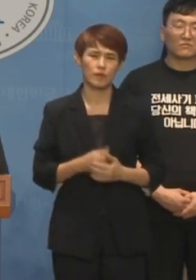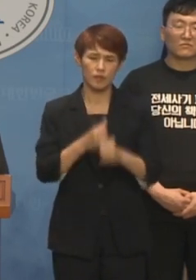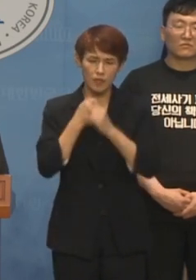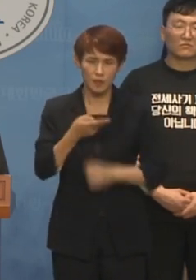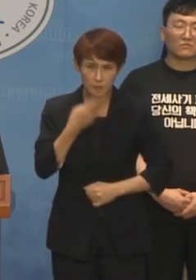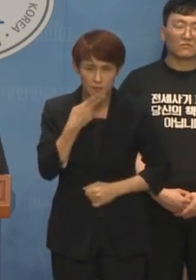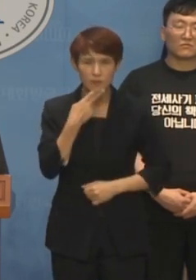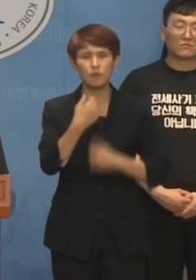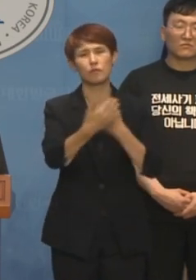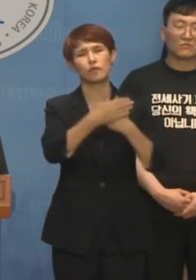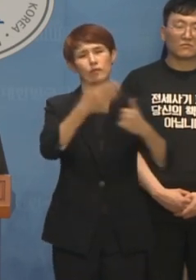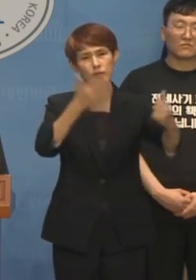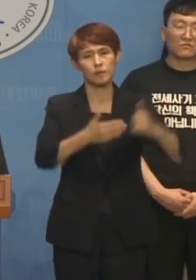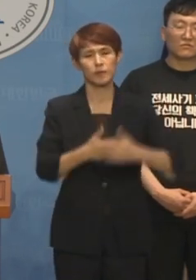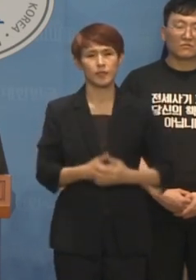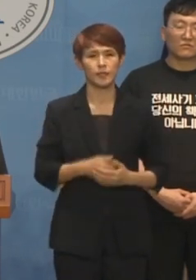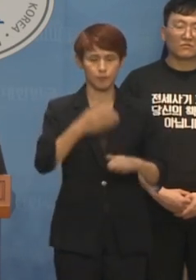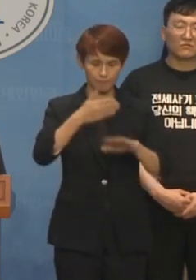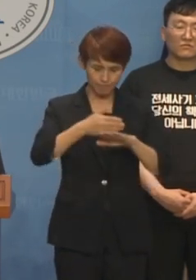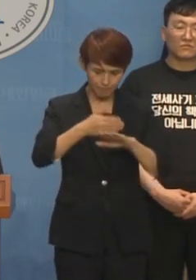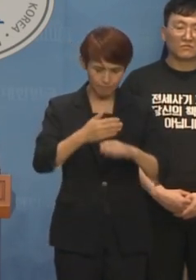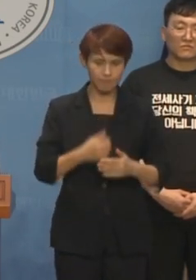협조 부탁드립니다. 감사합니다.